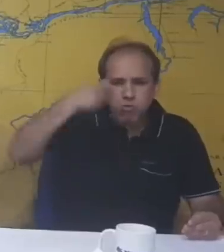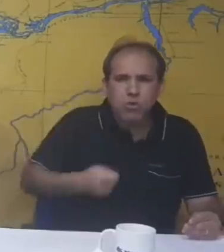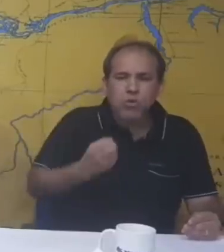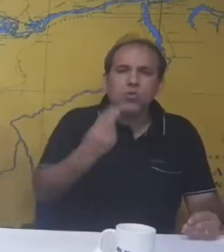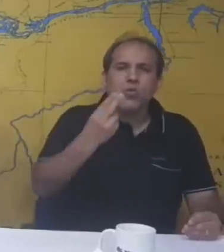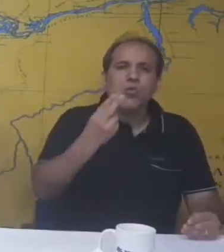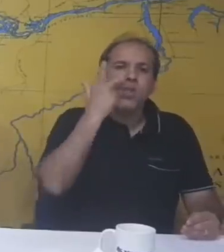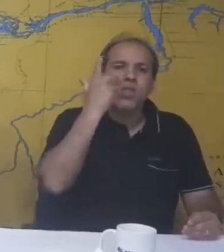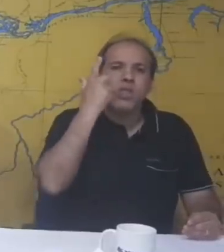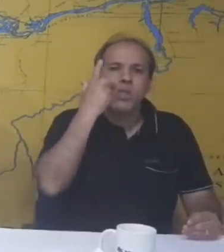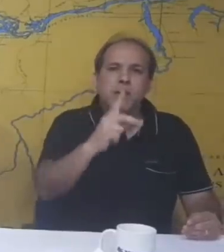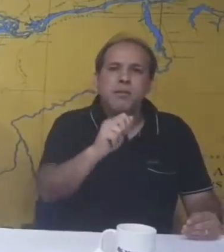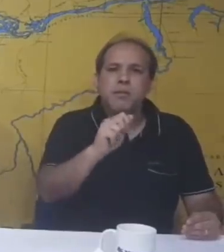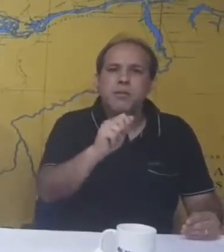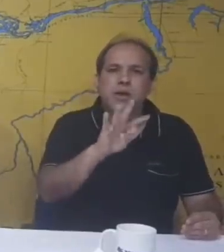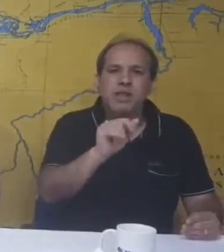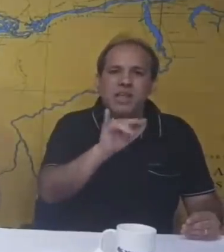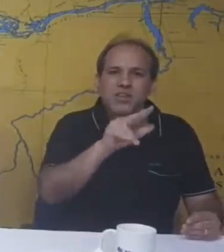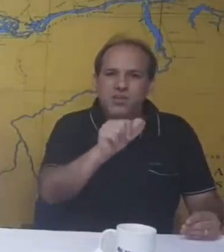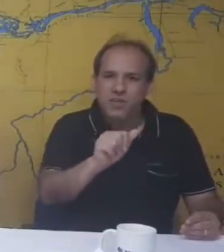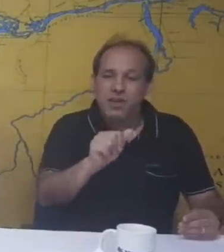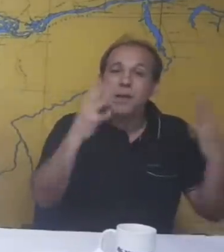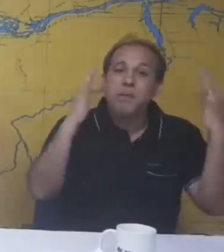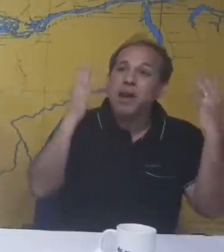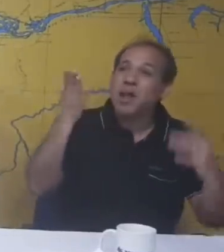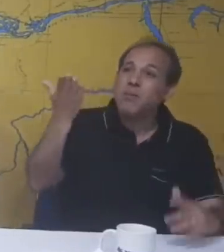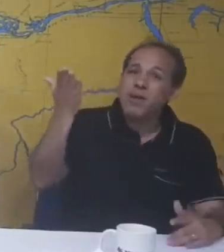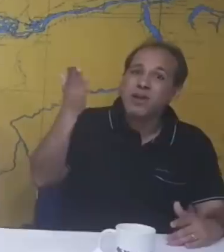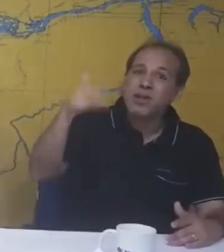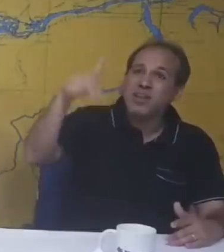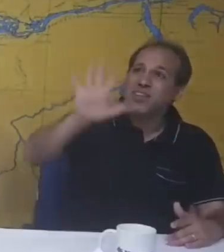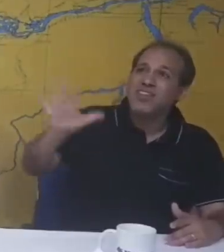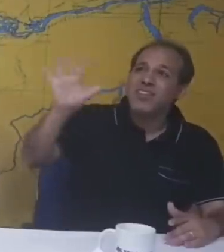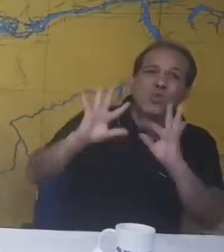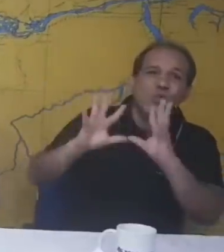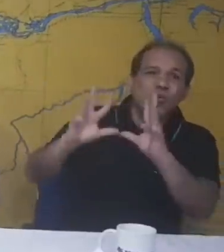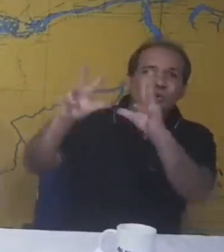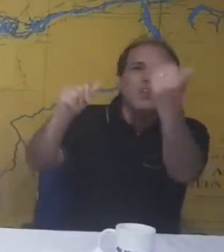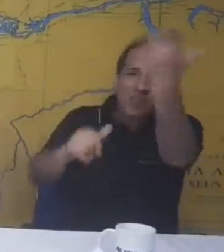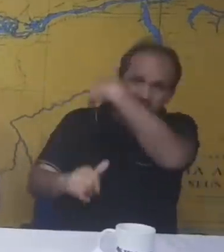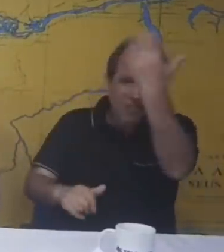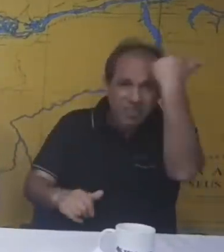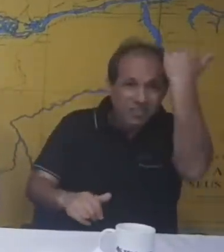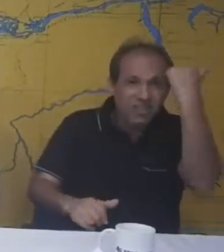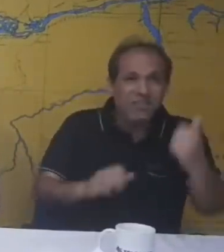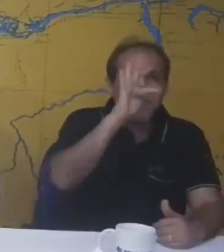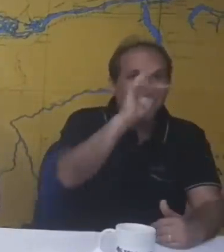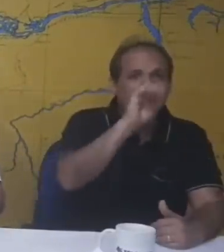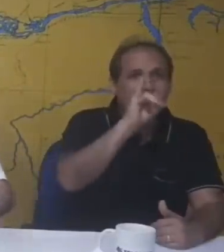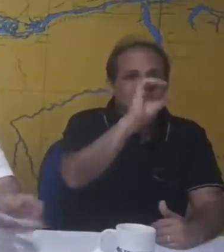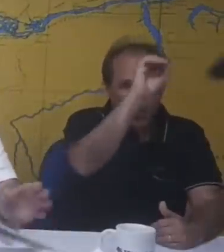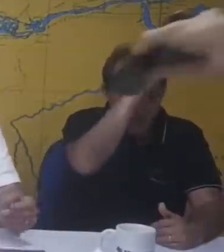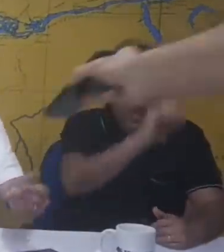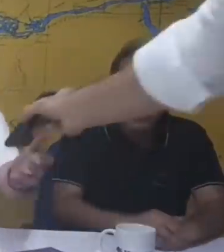sou do Ceará. Patativa de Assaré. Parabéns aí. A todos os nordestinos do Brasil. Fala, vem cá, Fábio. Vem cá. Lê